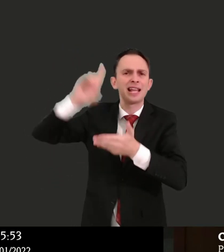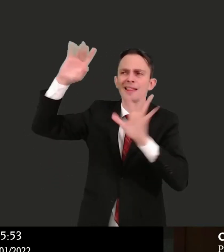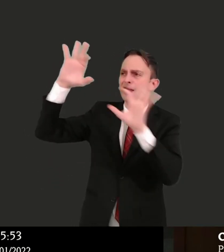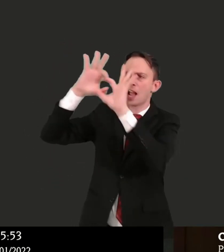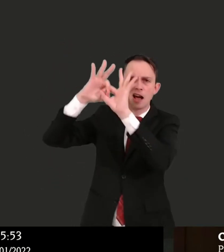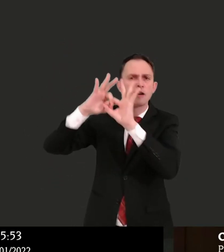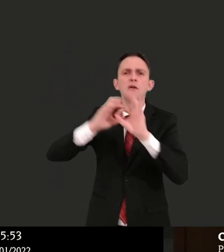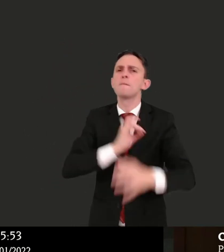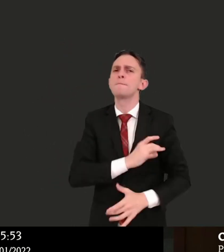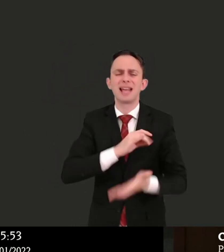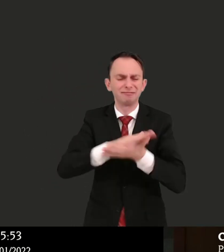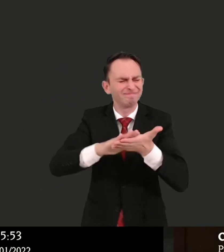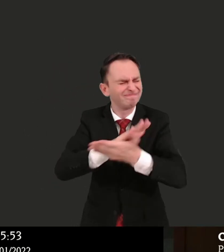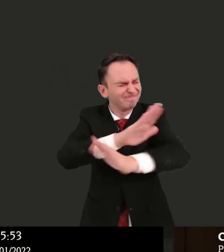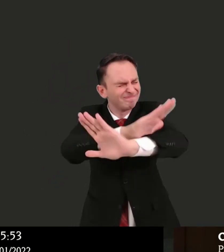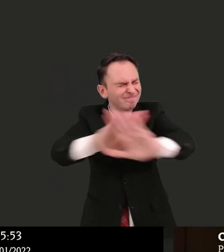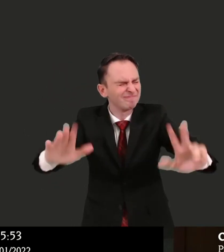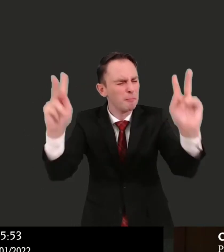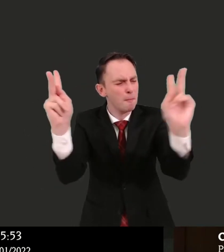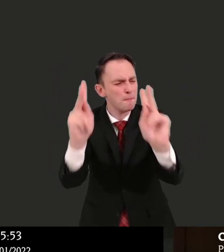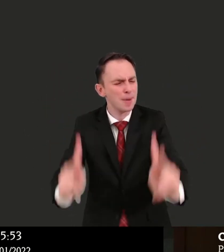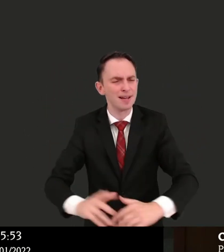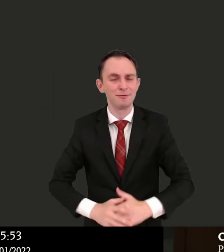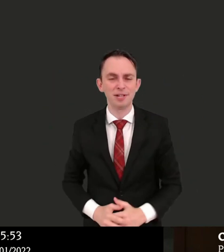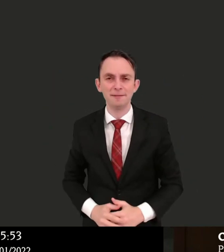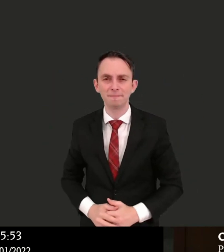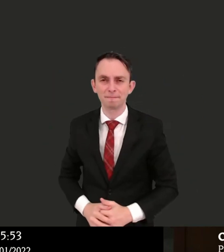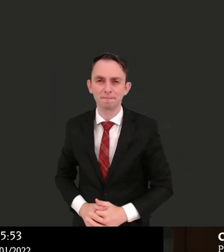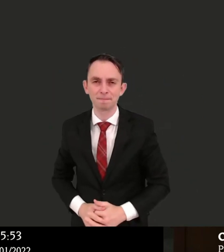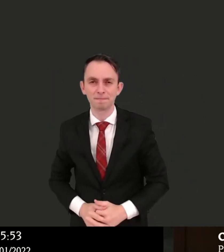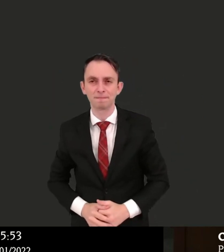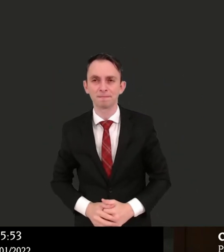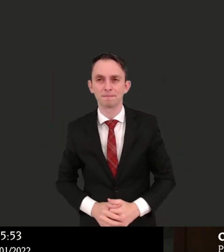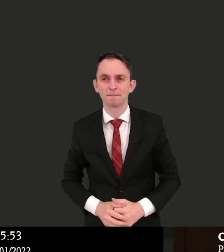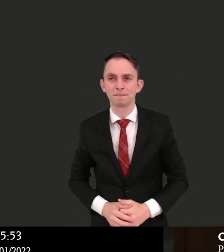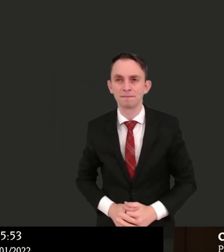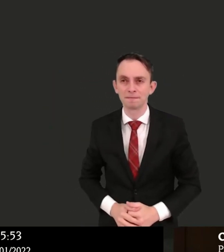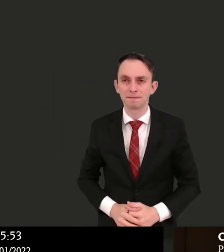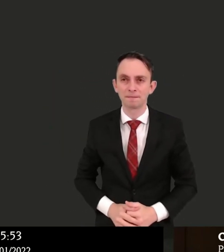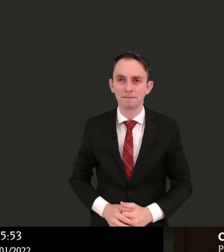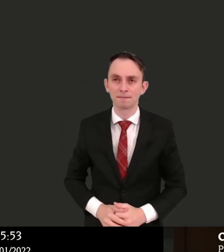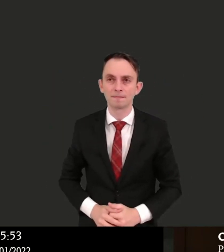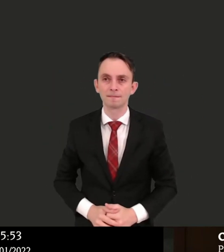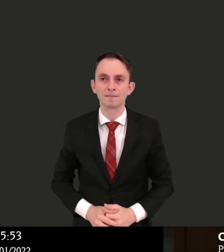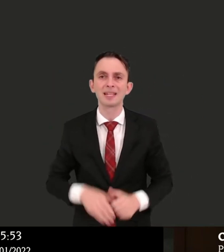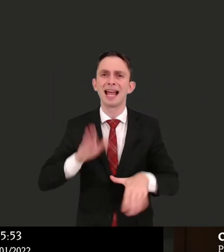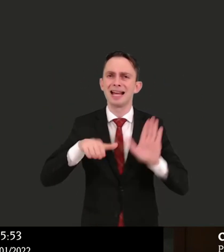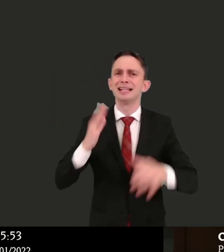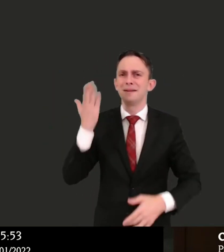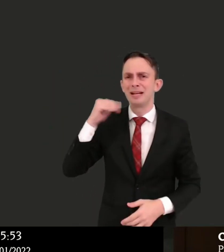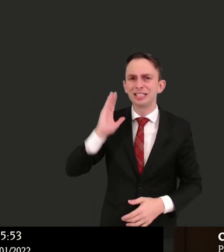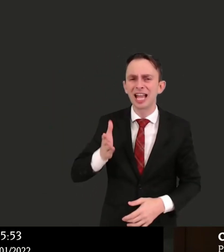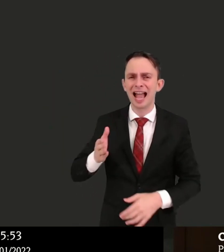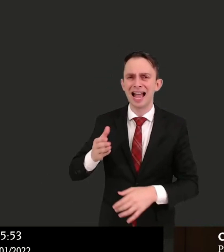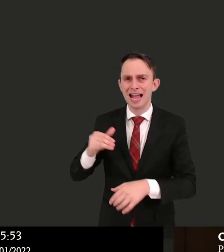Quantas vezes tentaram matar esse homem? Cercaram. armaram ciladas, juraram de